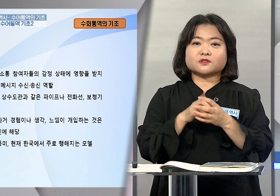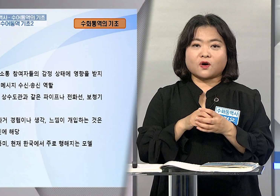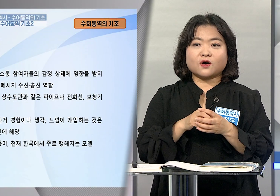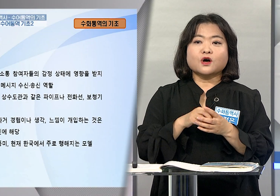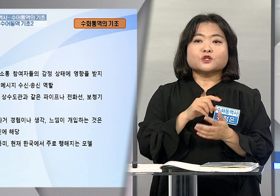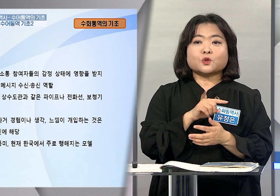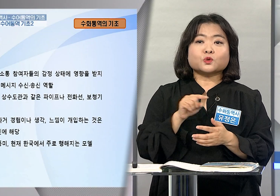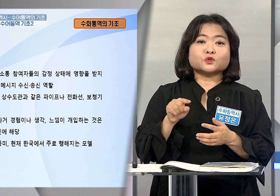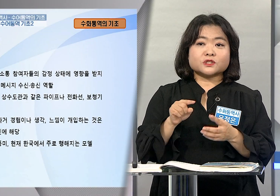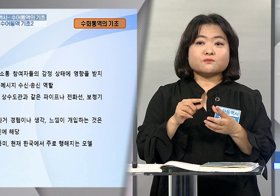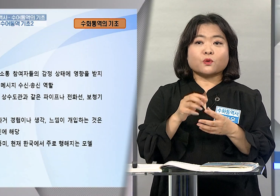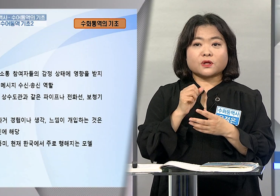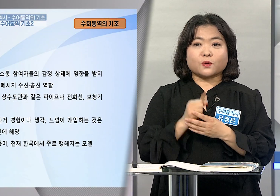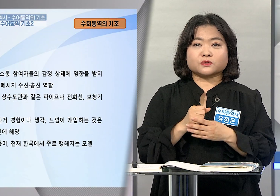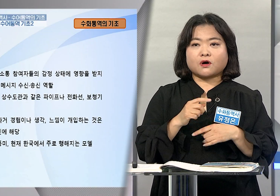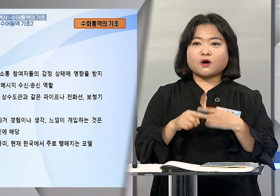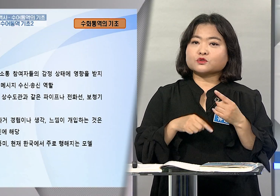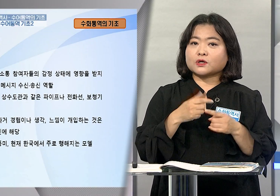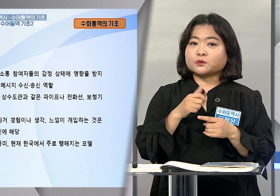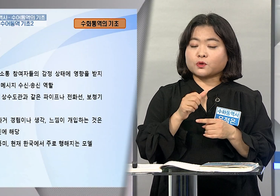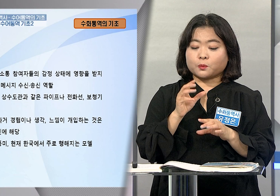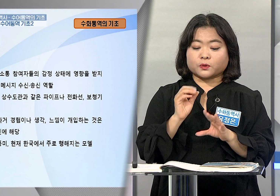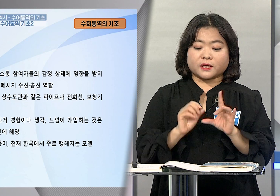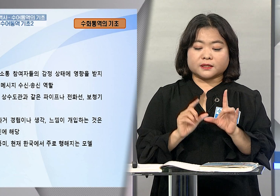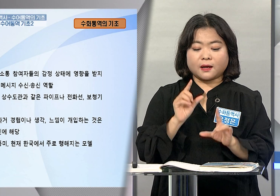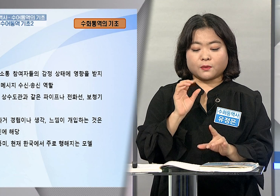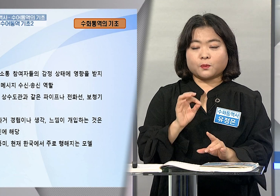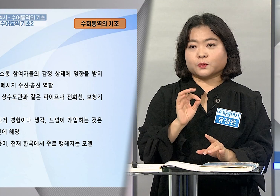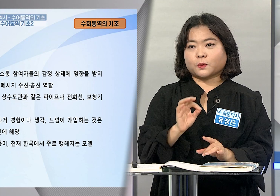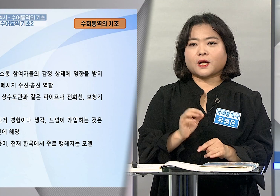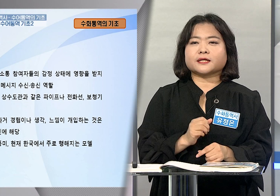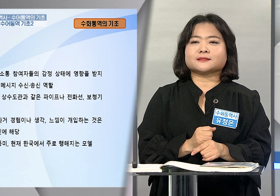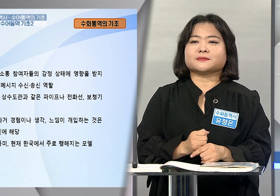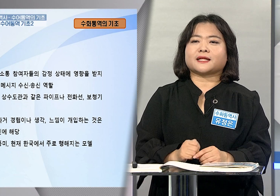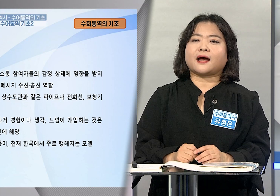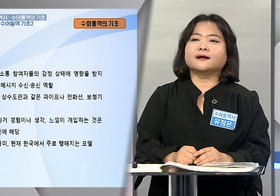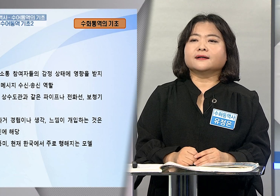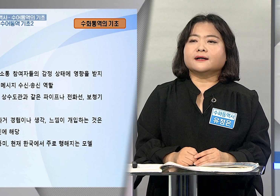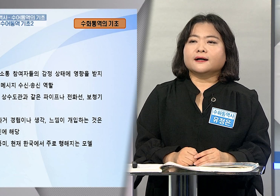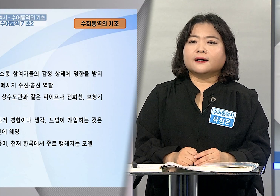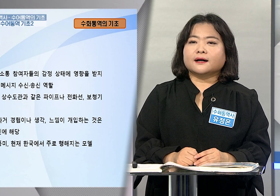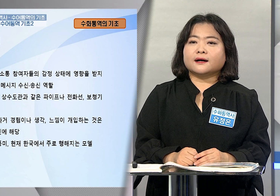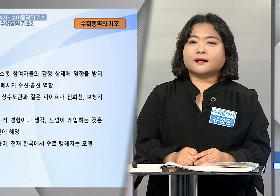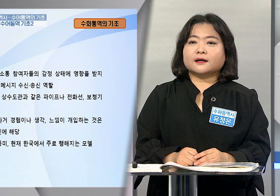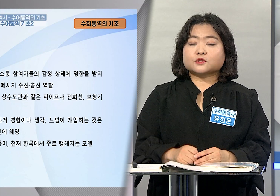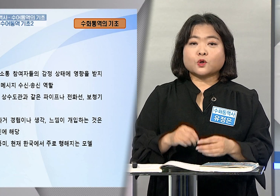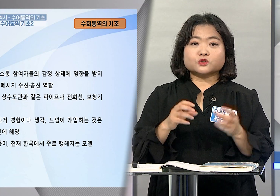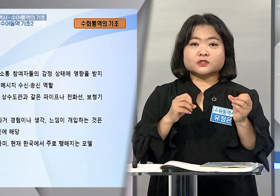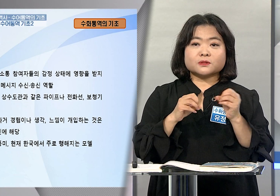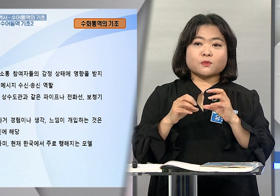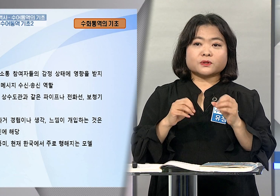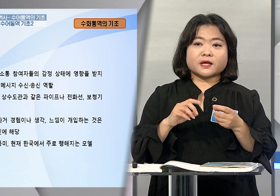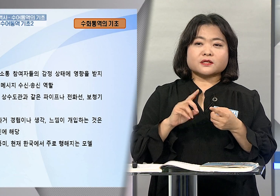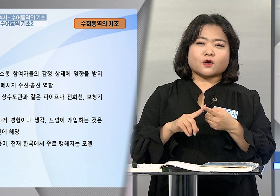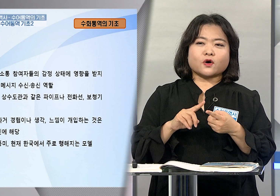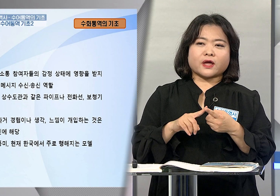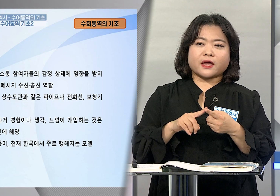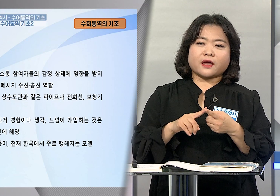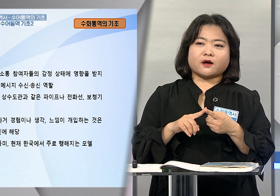합쳐서 송수신 모델로서 수화통역 모델을 한번 보도록 하겠습니다. 송수신 모델에서의